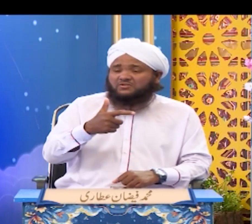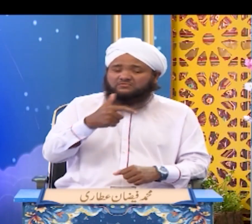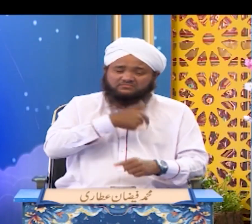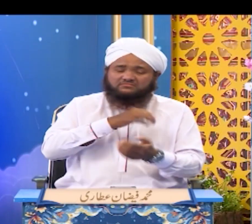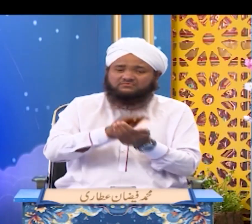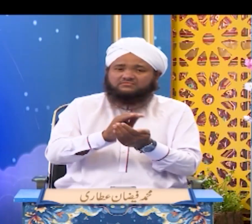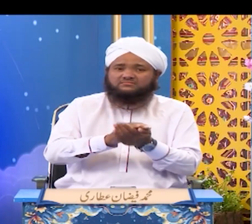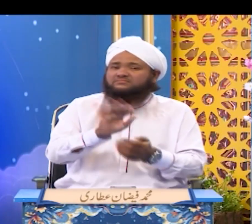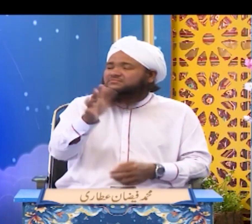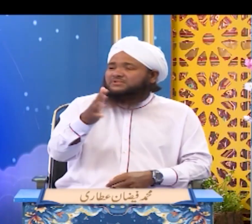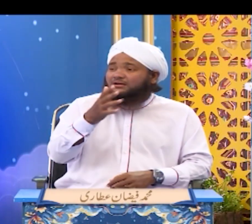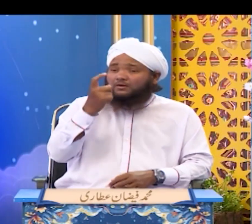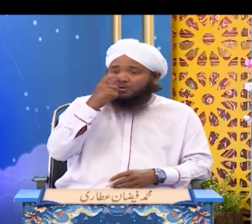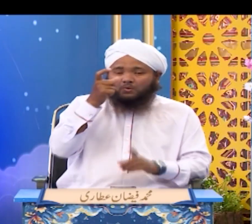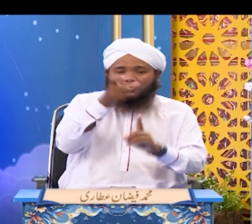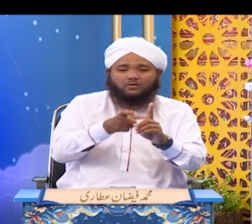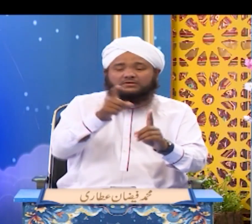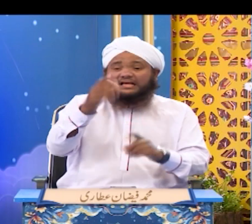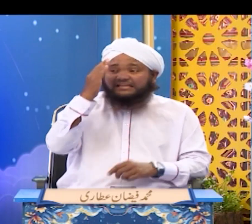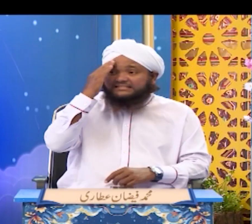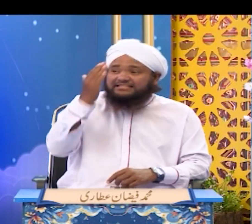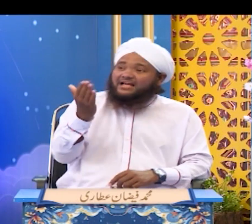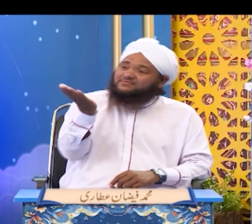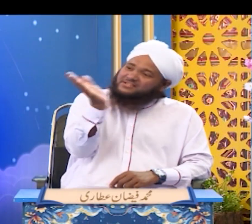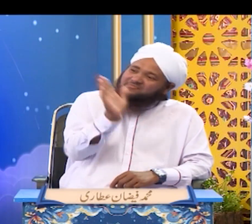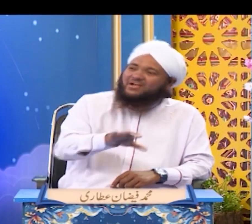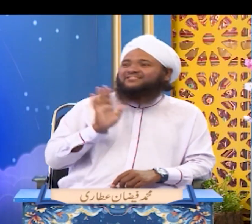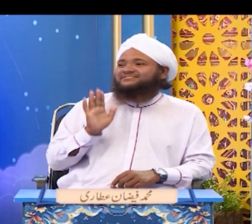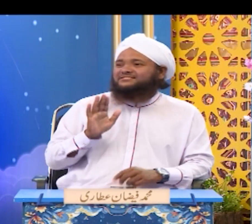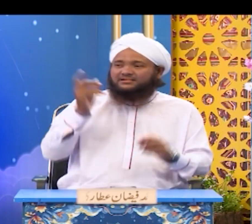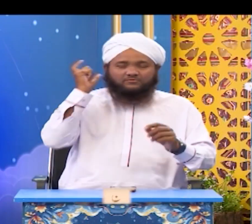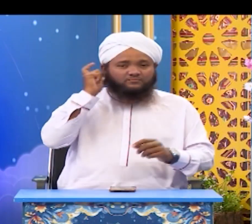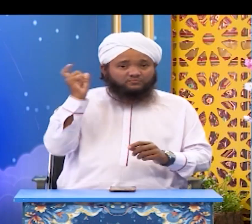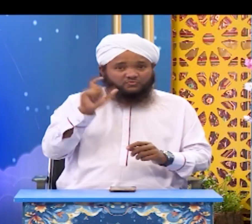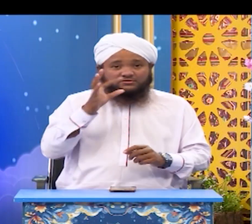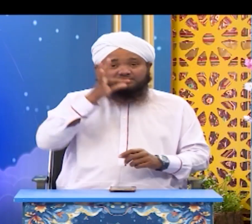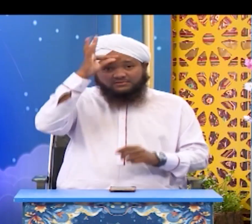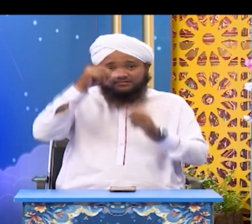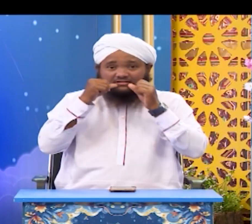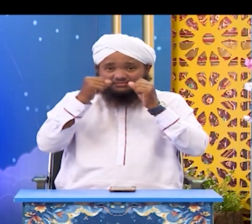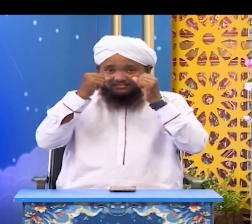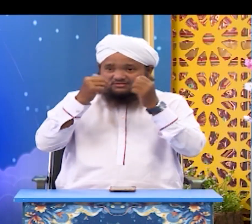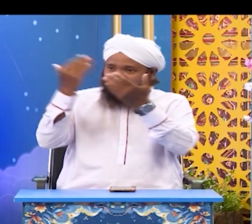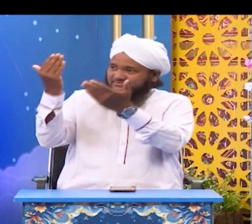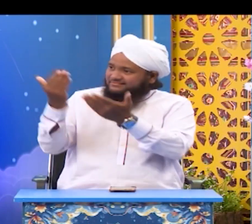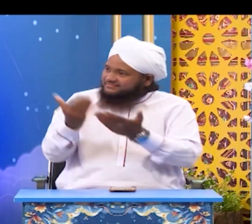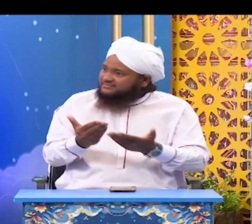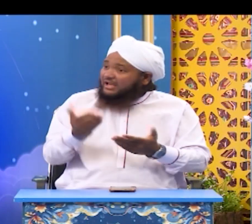تھا۔ عورت اسلام کے بعد، پیارے اسلامی بھائیوں، اسلام سے پہلے عورتوں پر ہونے والے ظلم و ستم